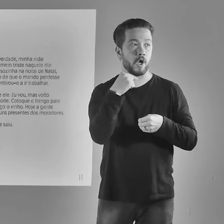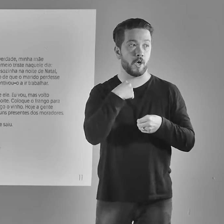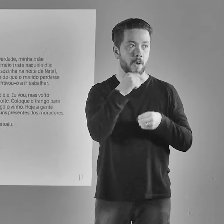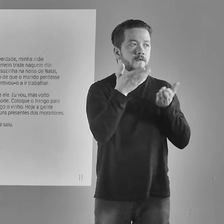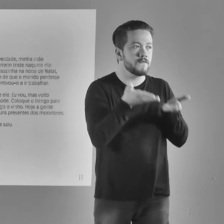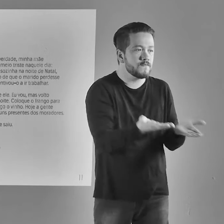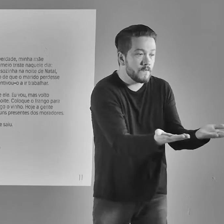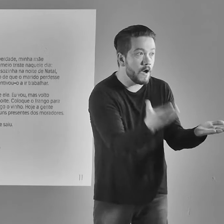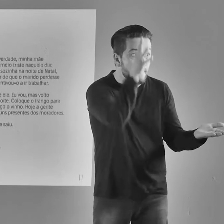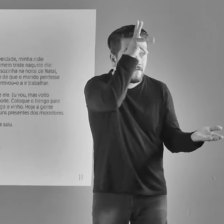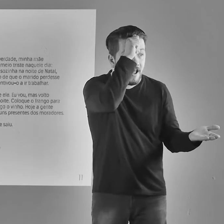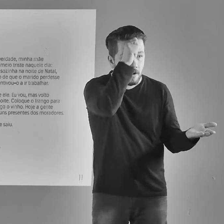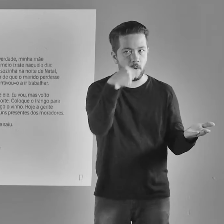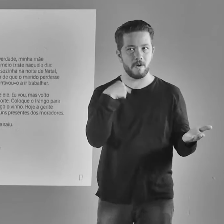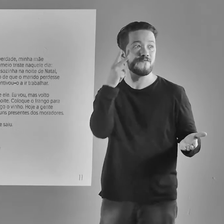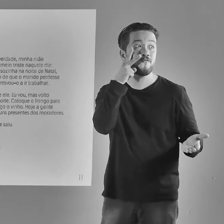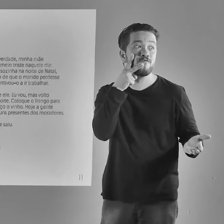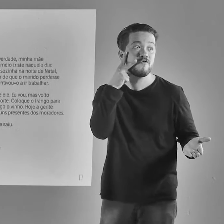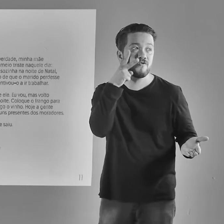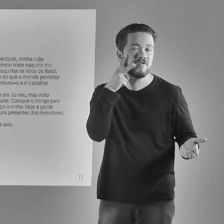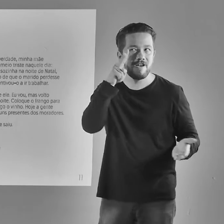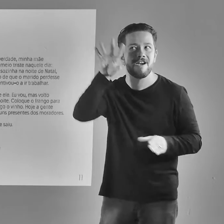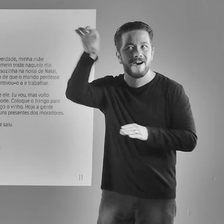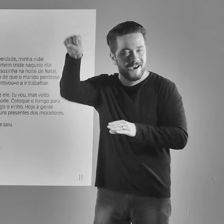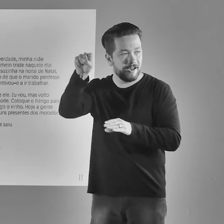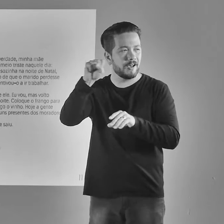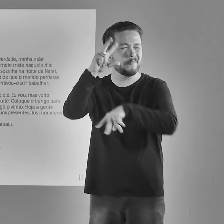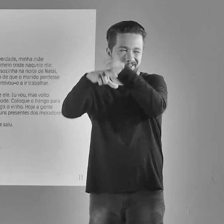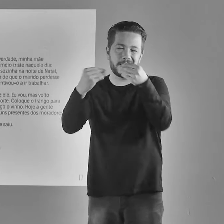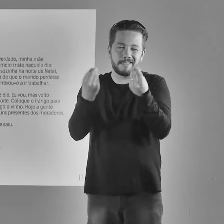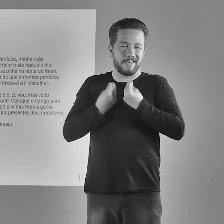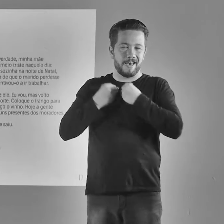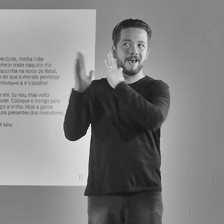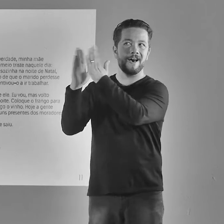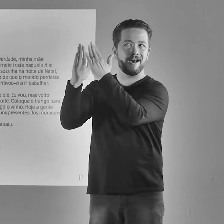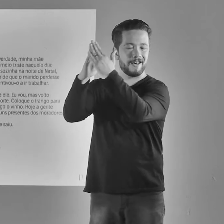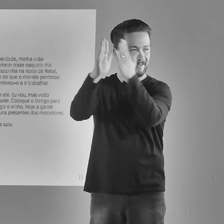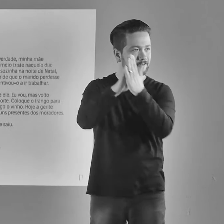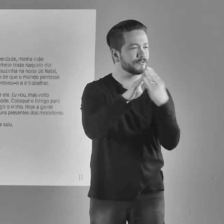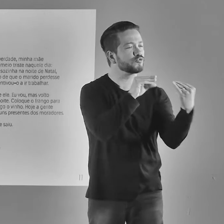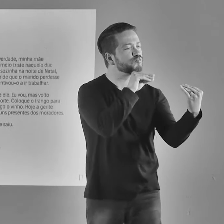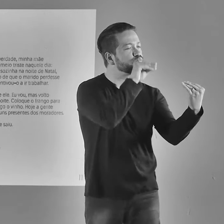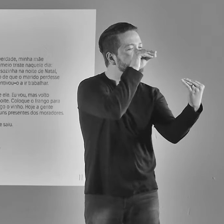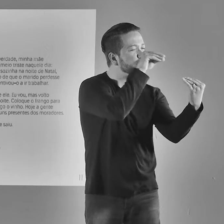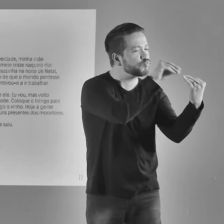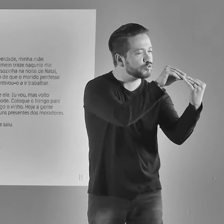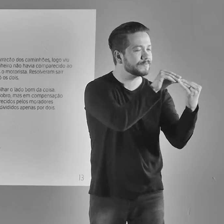vinho. Hoje devemos receber alguns presentes dos moradores. Beijou a esposa e